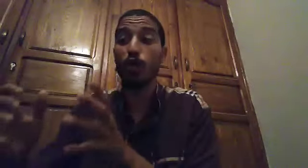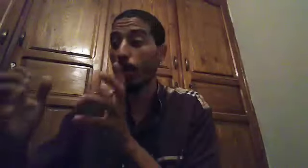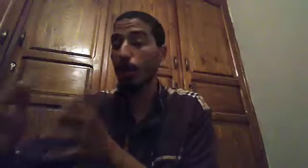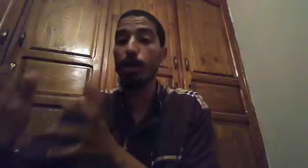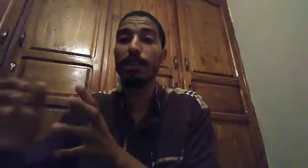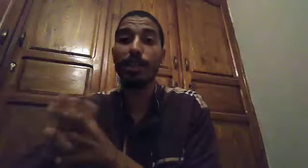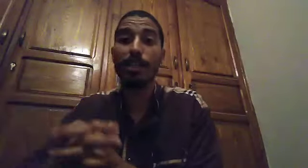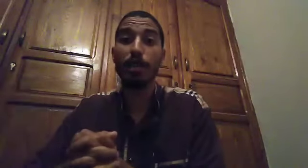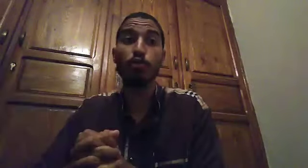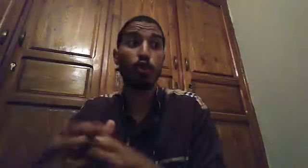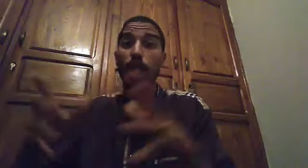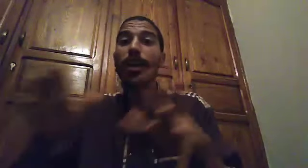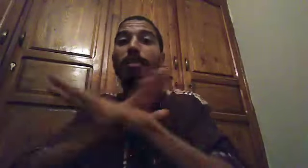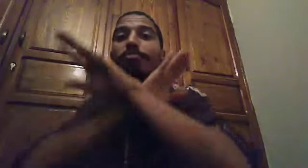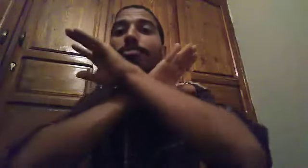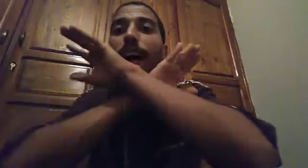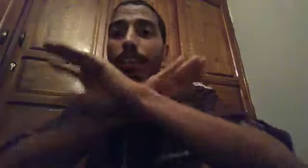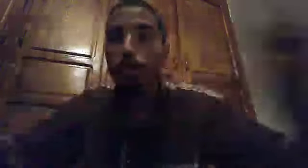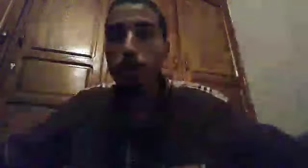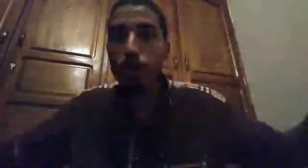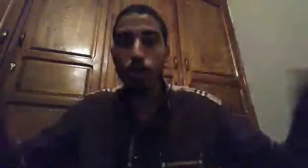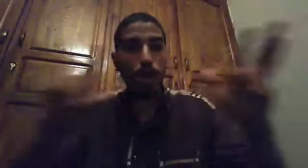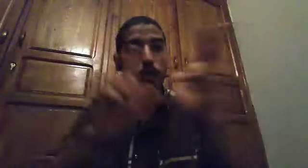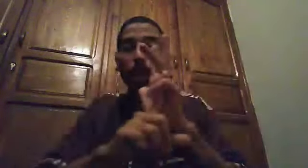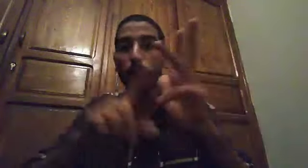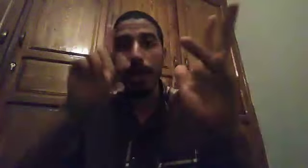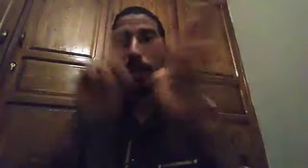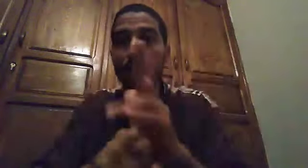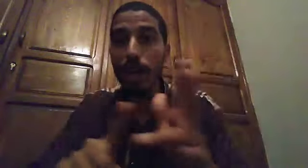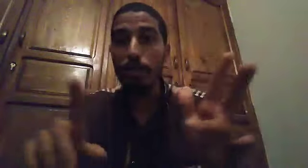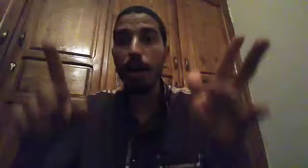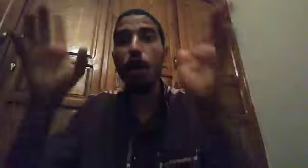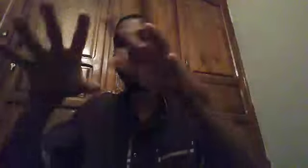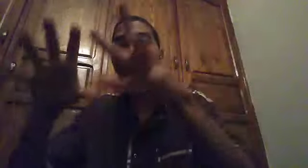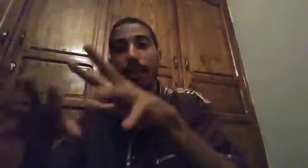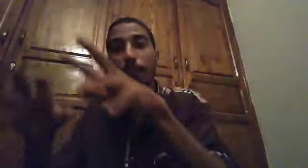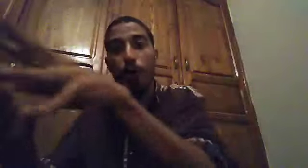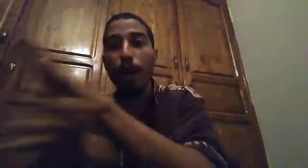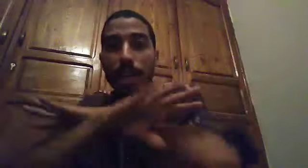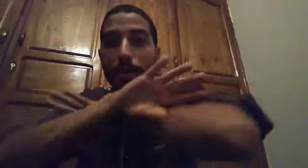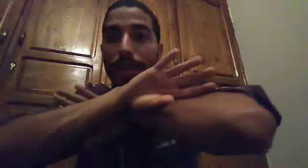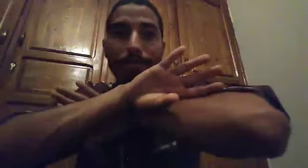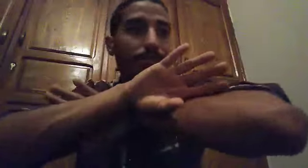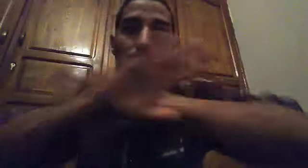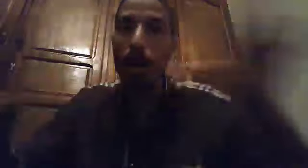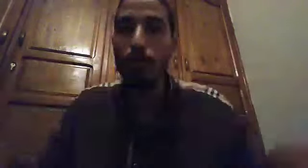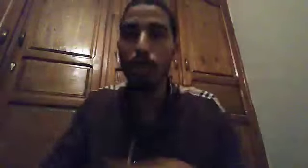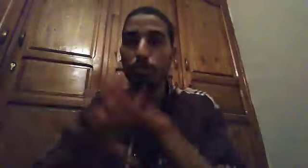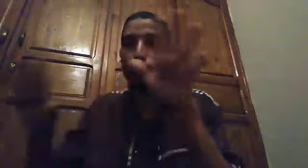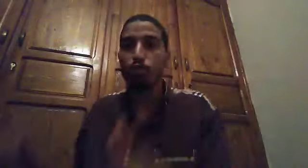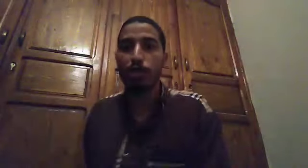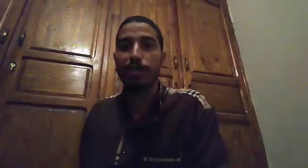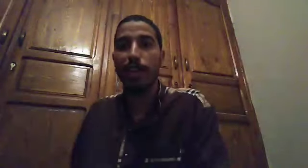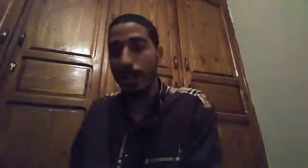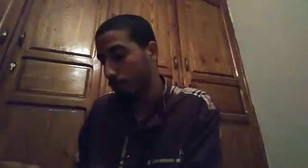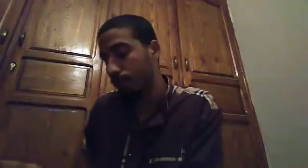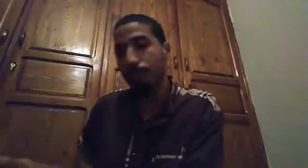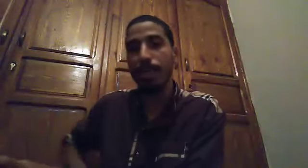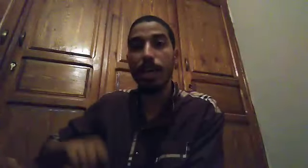يعني هما الارتكازين بجوج قطعوا الموضوع على لا باكيتا على نيمار، او بالاحرى دي بول مع نيمار داروا في جيبو وسد عليه